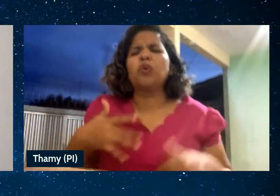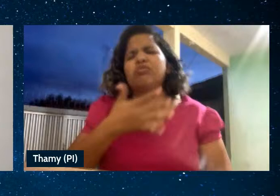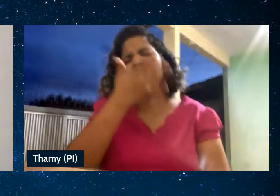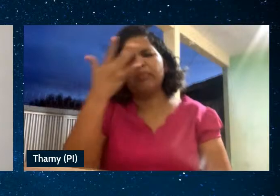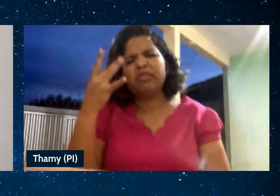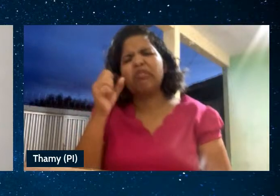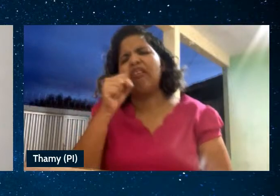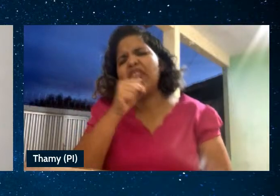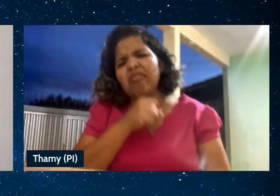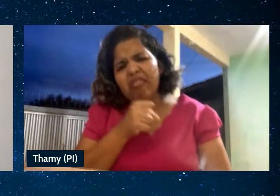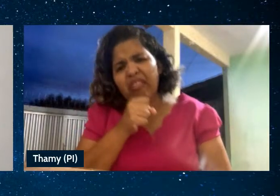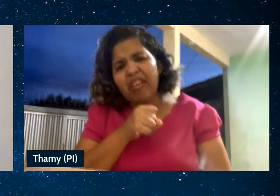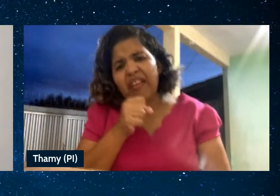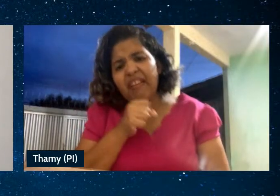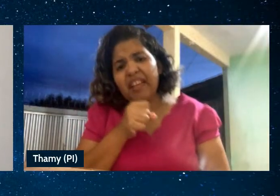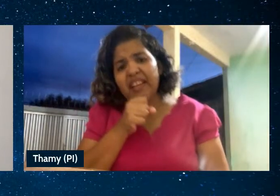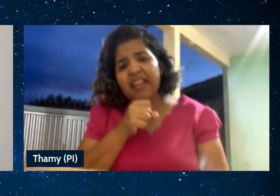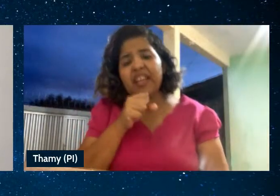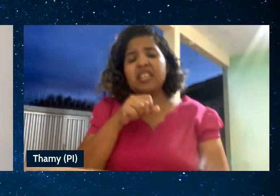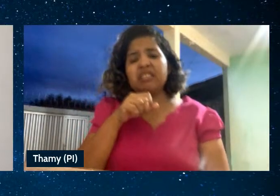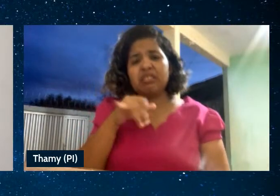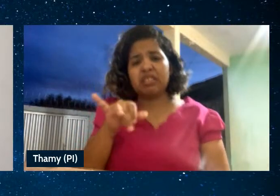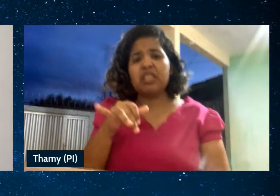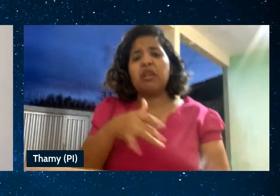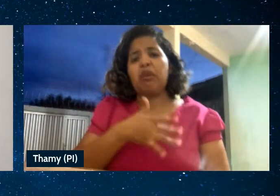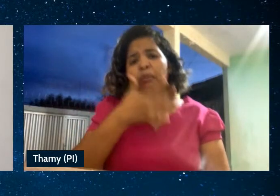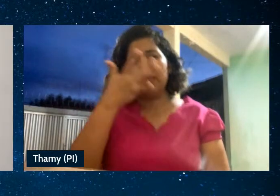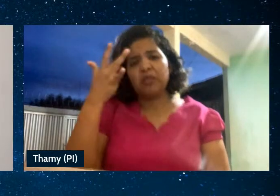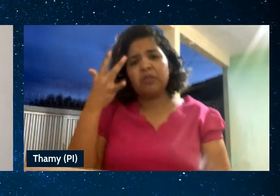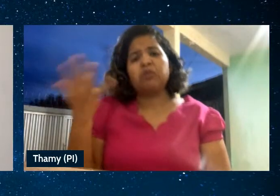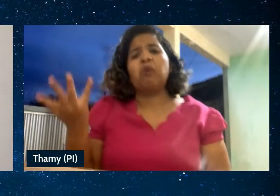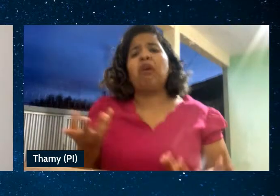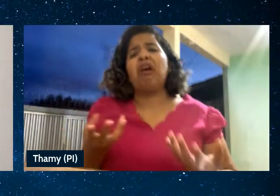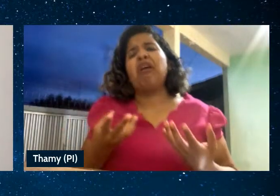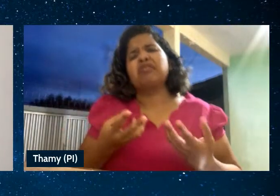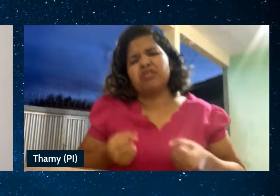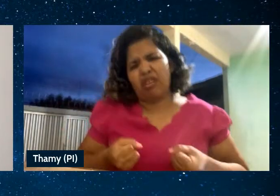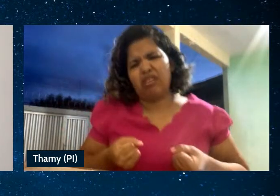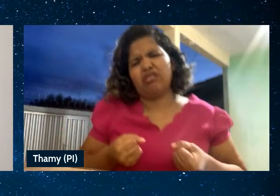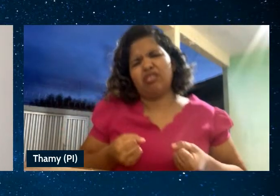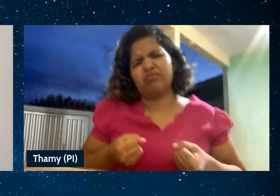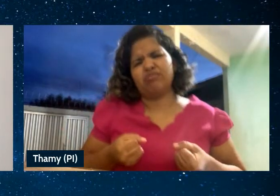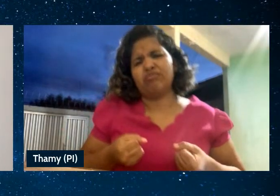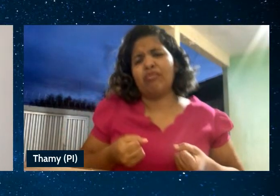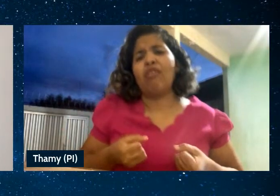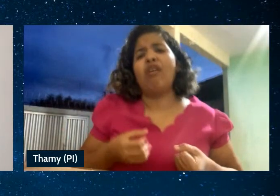se coloca pronta para ser úteis de qualquer